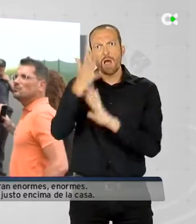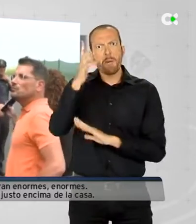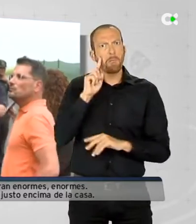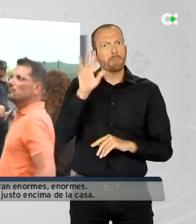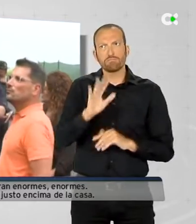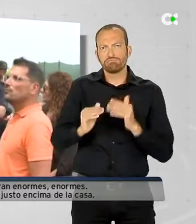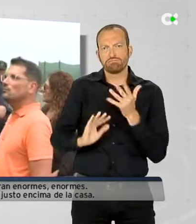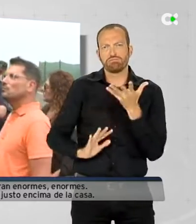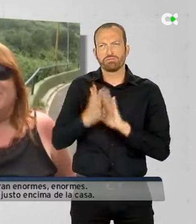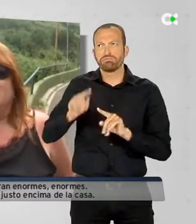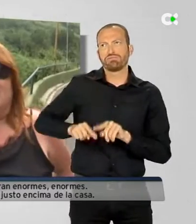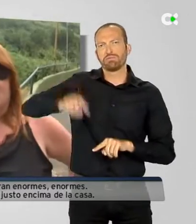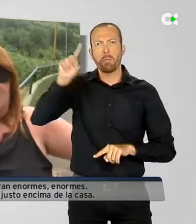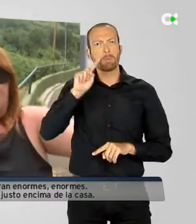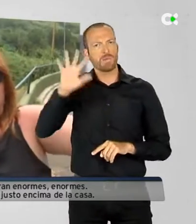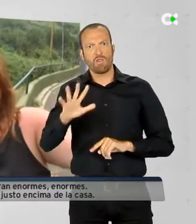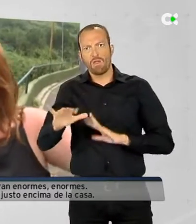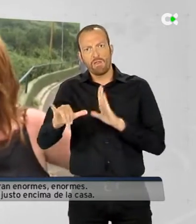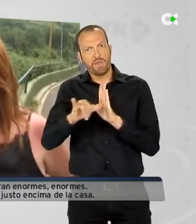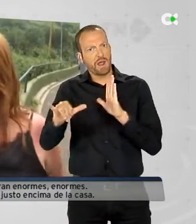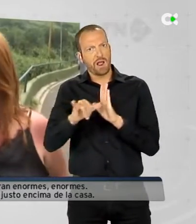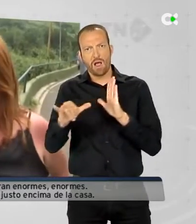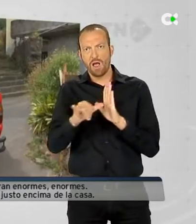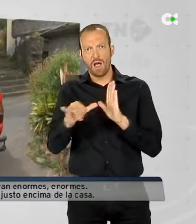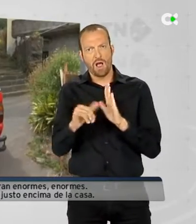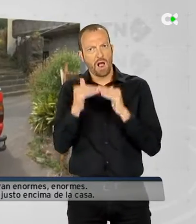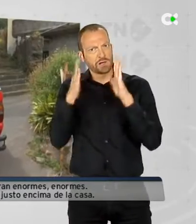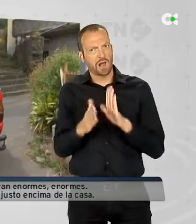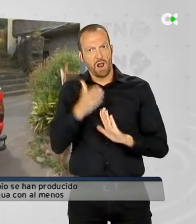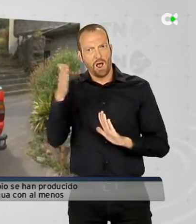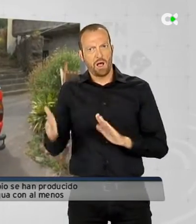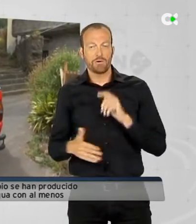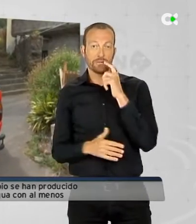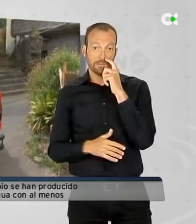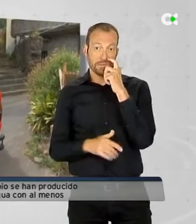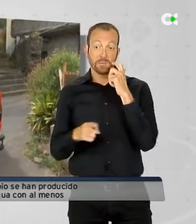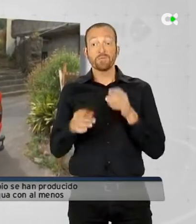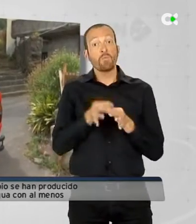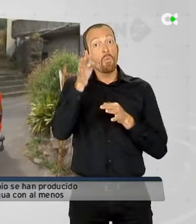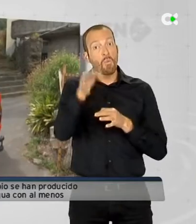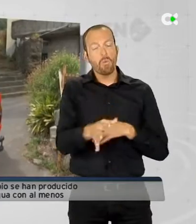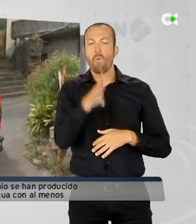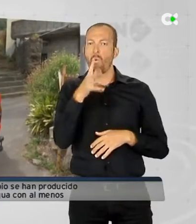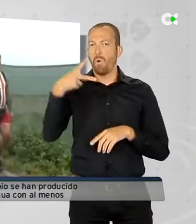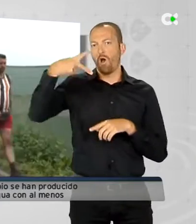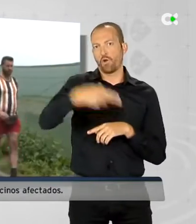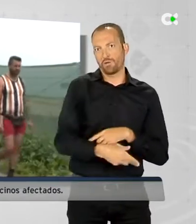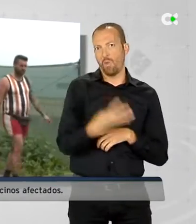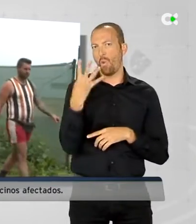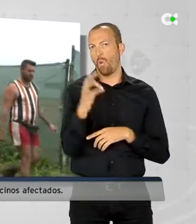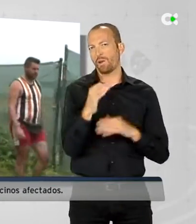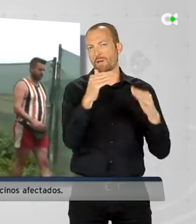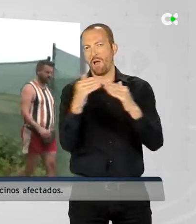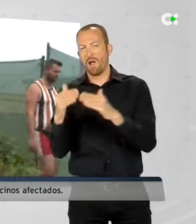eran enormes, enormes. Parecía que estaba justo encima de la casa. En este municipio se han producido cortes de agua con al menos 40